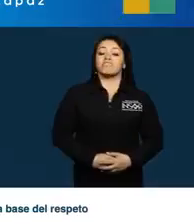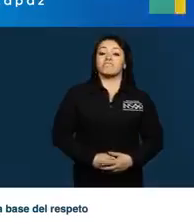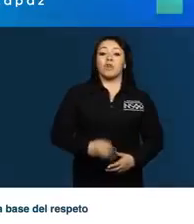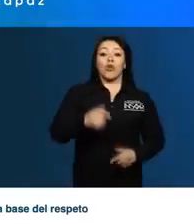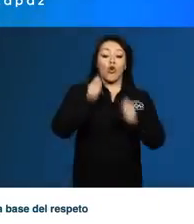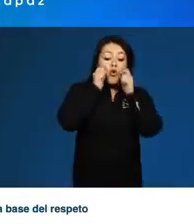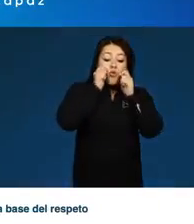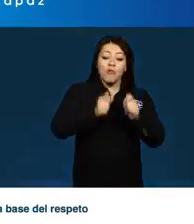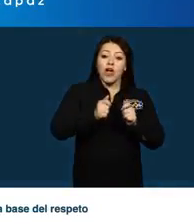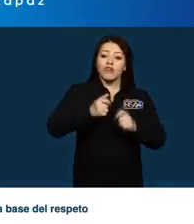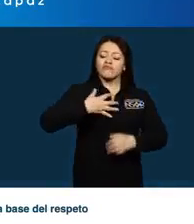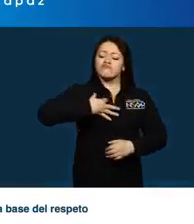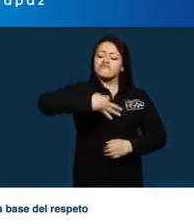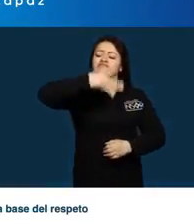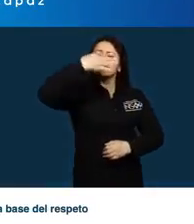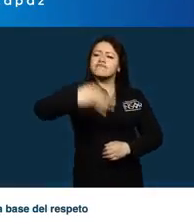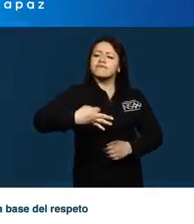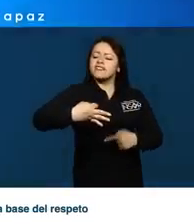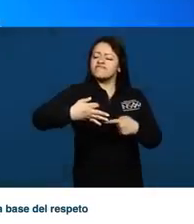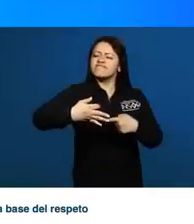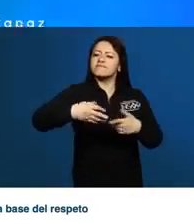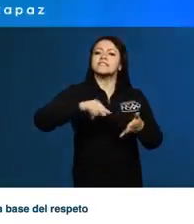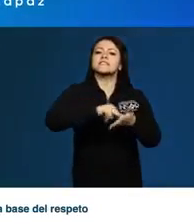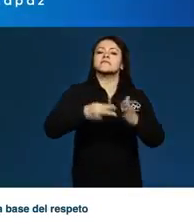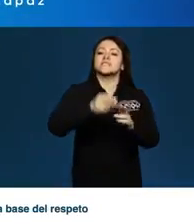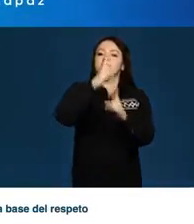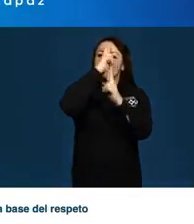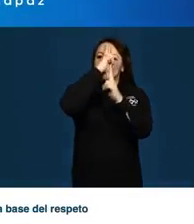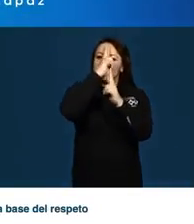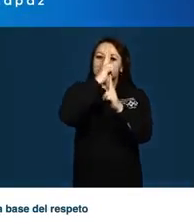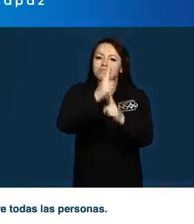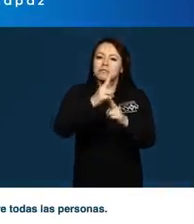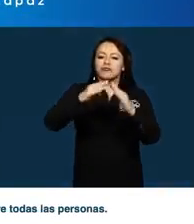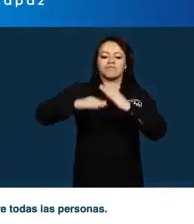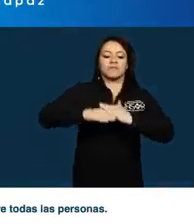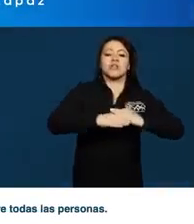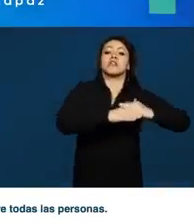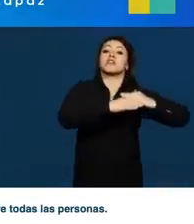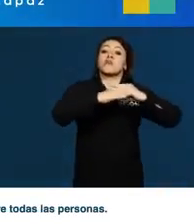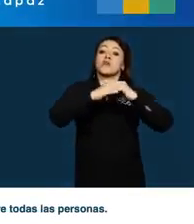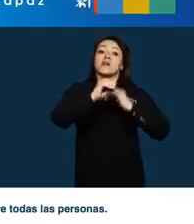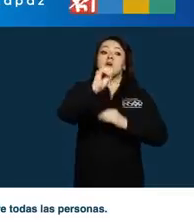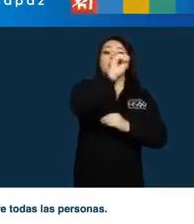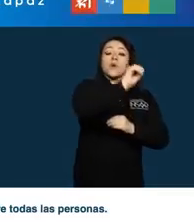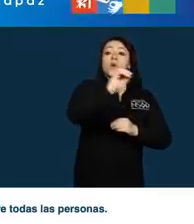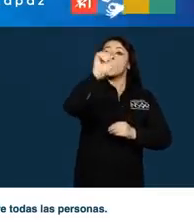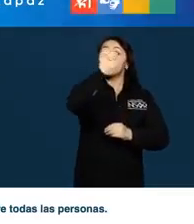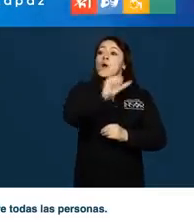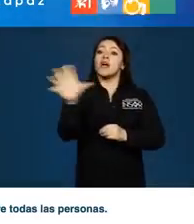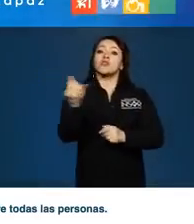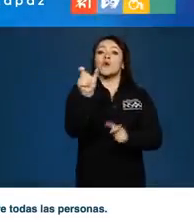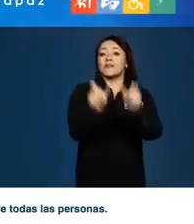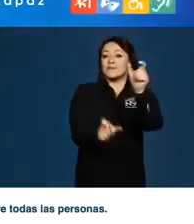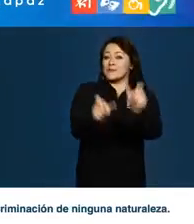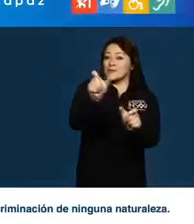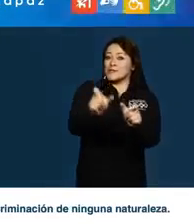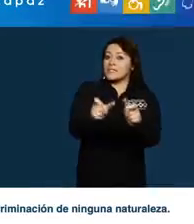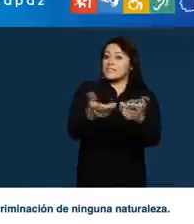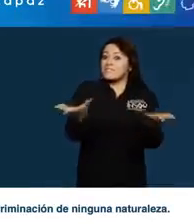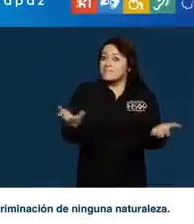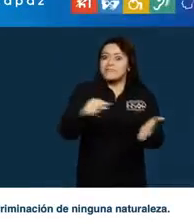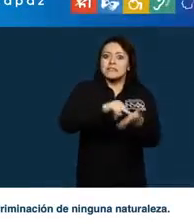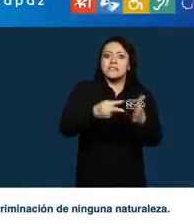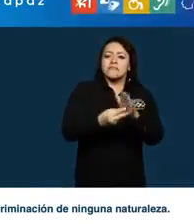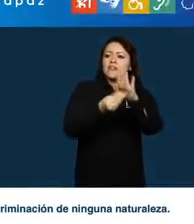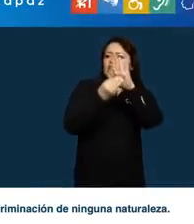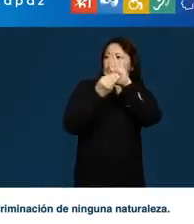La dignidad humana es la base del respeto y la base de la igualdad entre todas las personas. Eso implica